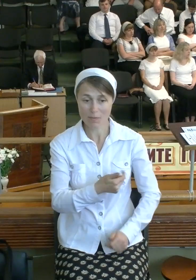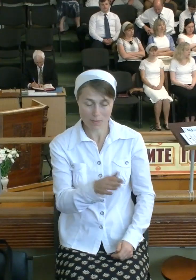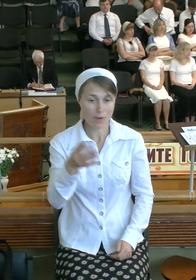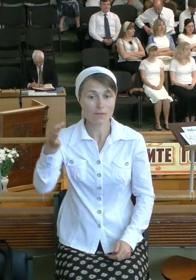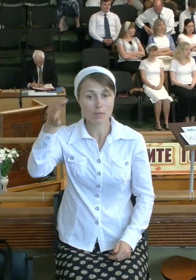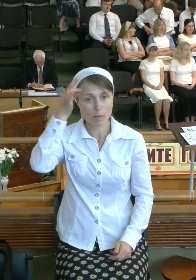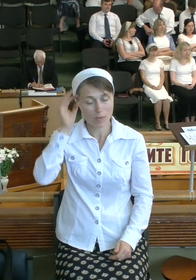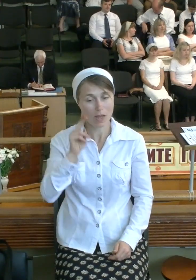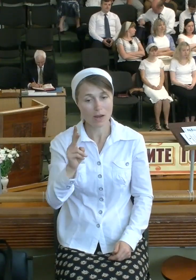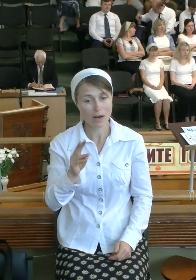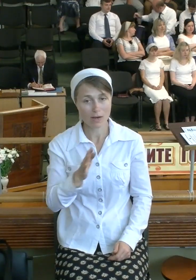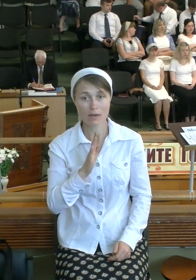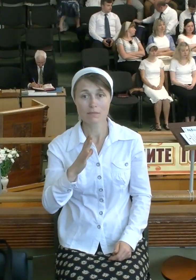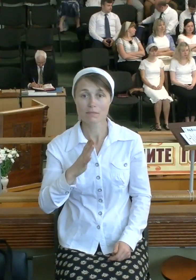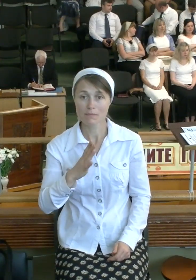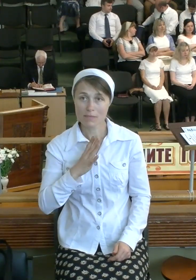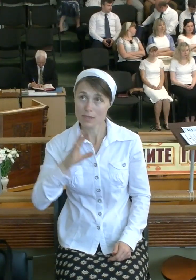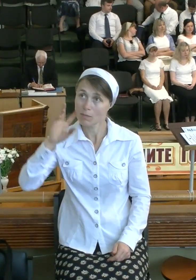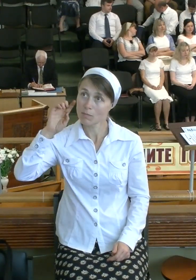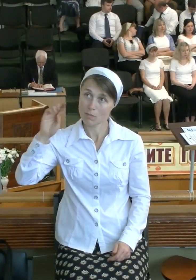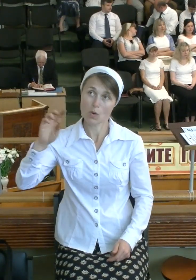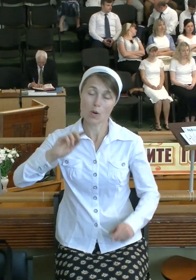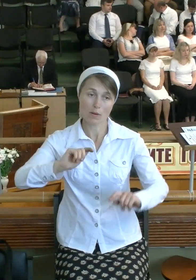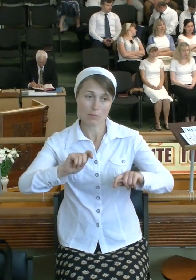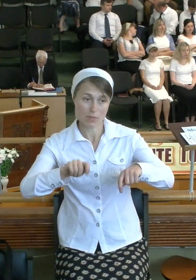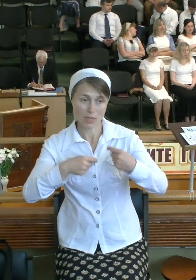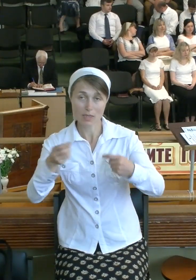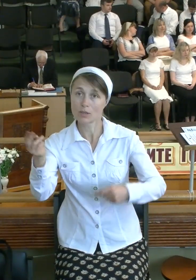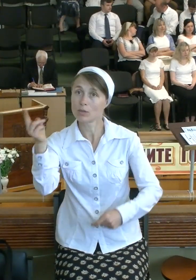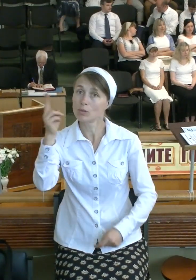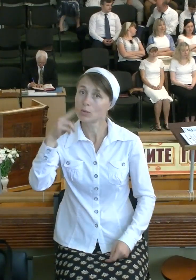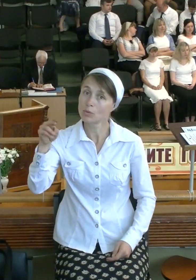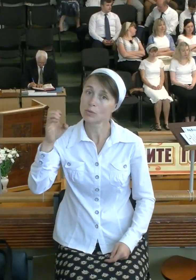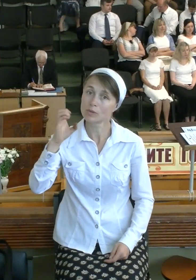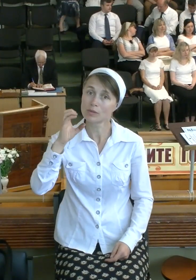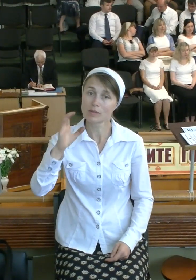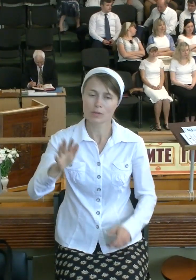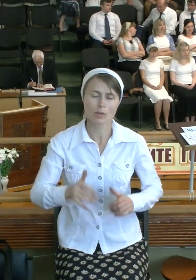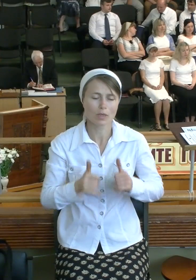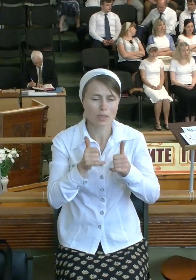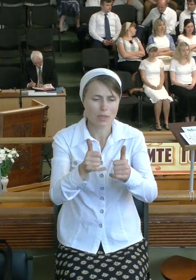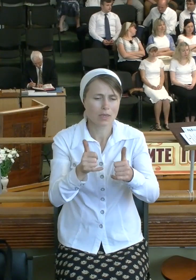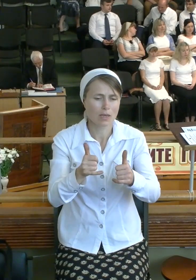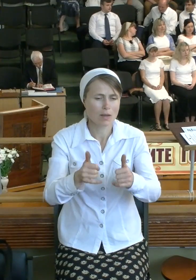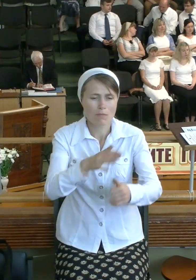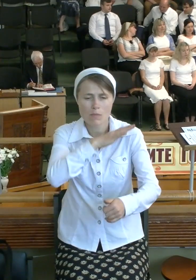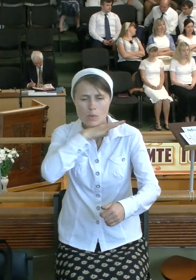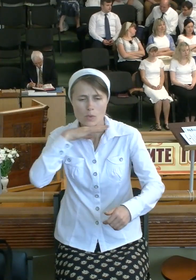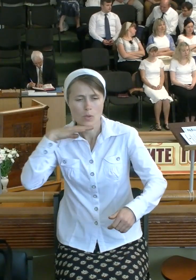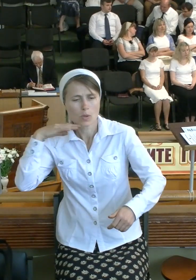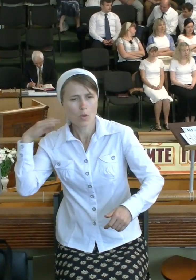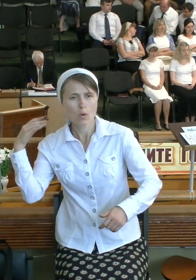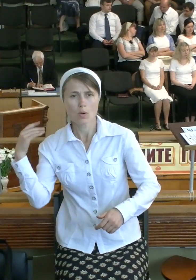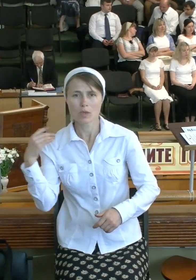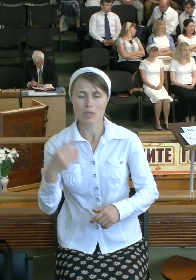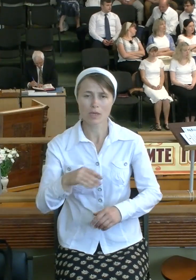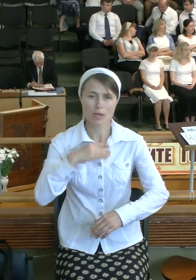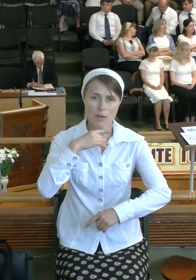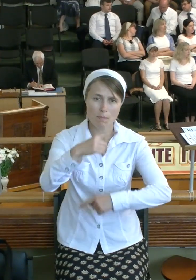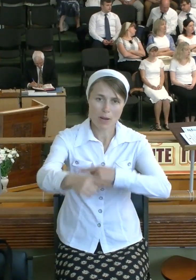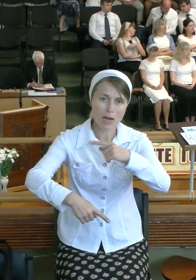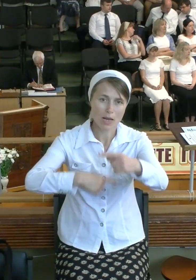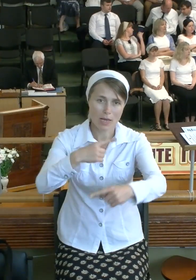был Богом дан Дух истины для многих поколений. За сотни лет в